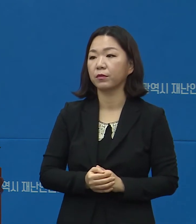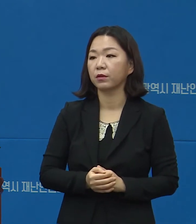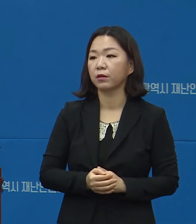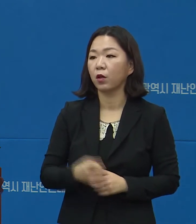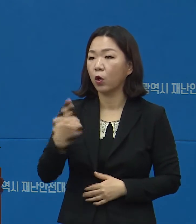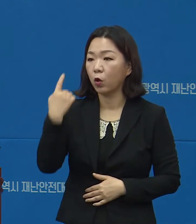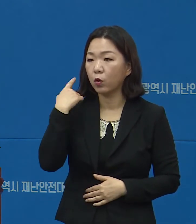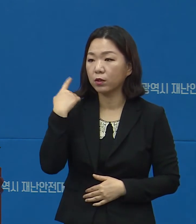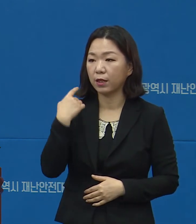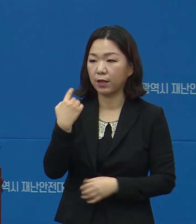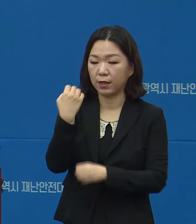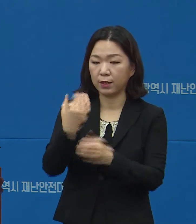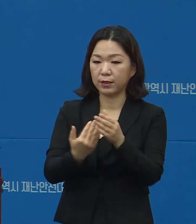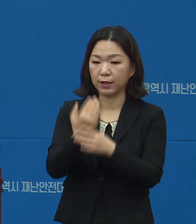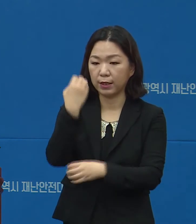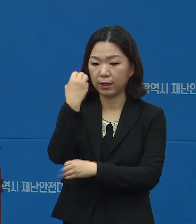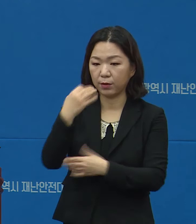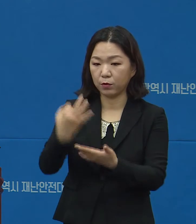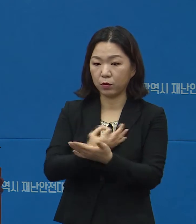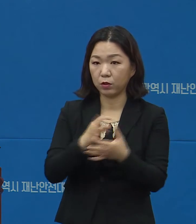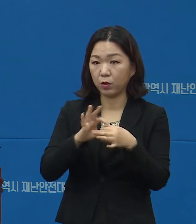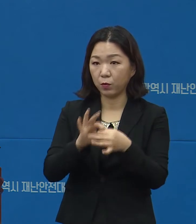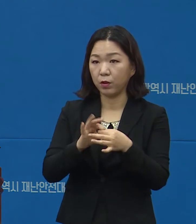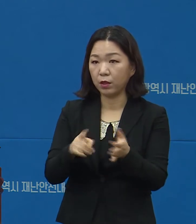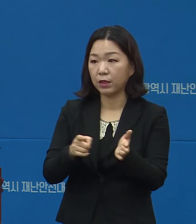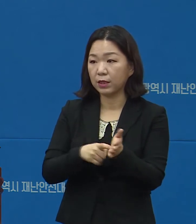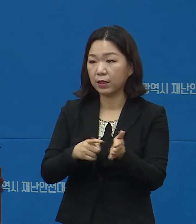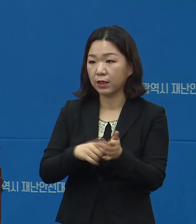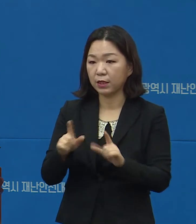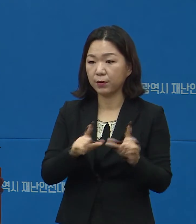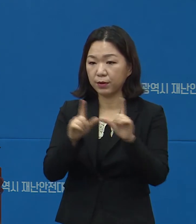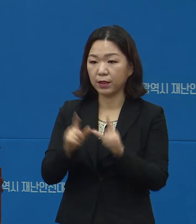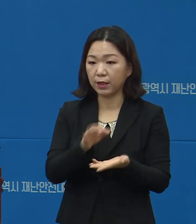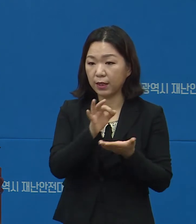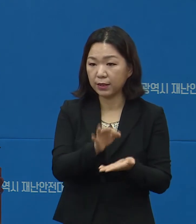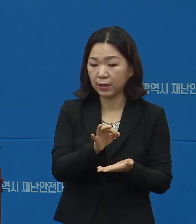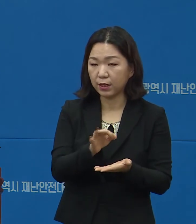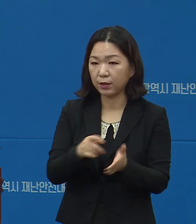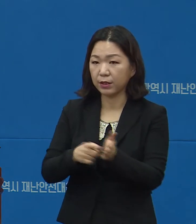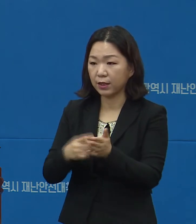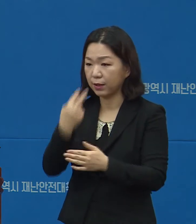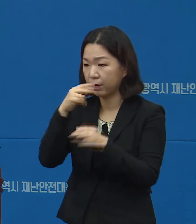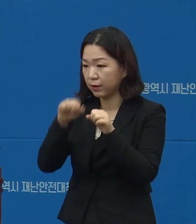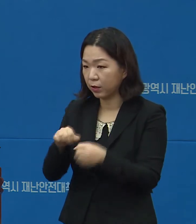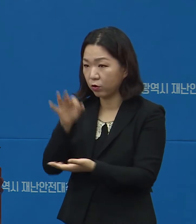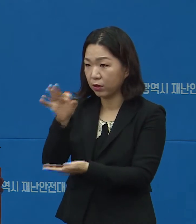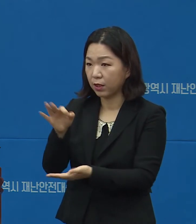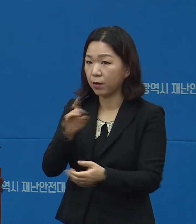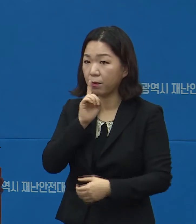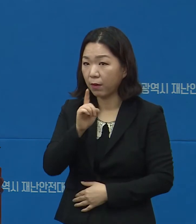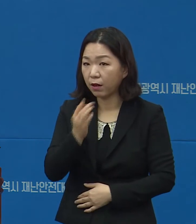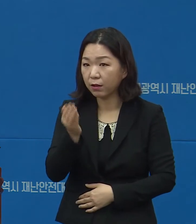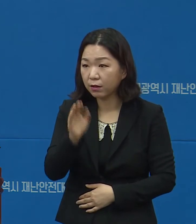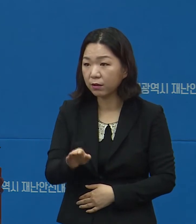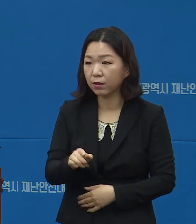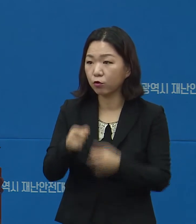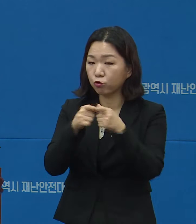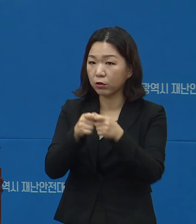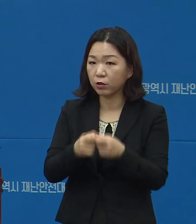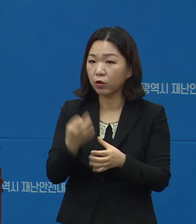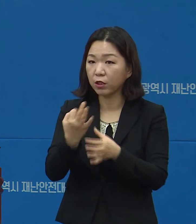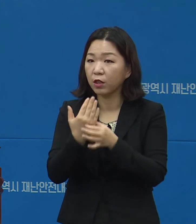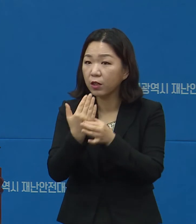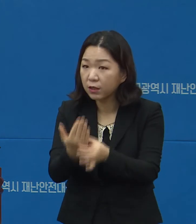어제 재난지원서 관련해서 긴급 생계자금이랑 긴급 생존자금을 말씀하셨잖아요. 그게 구체적으로